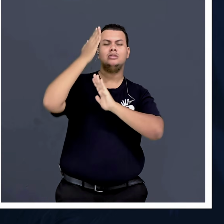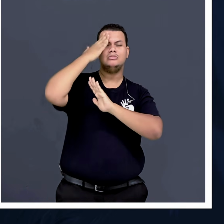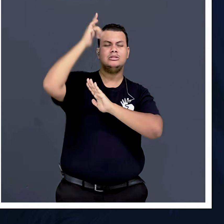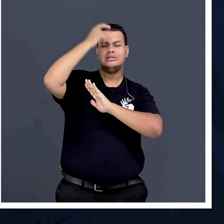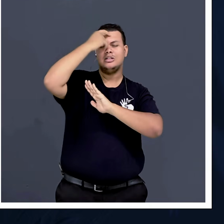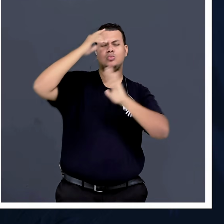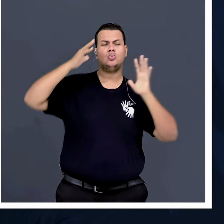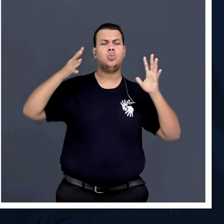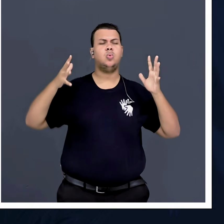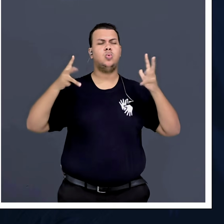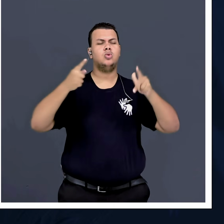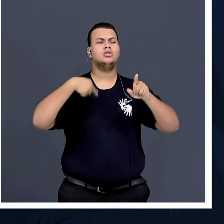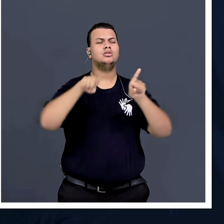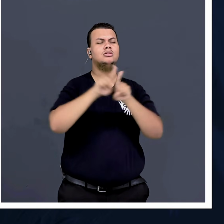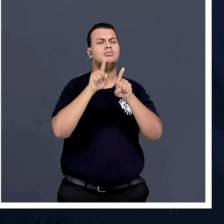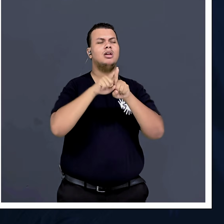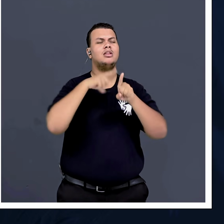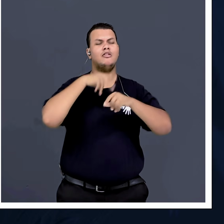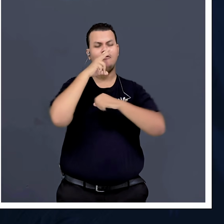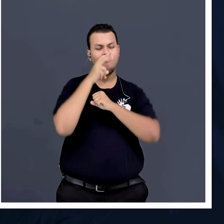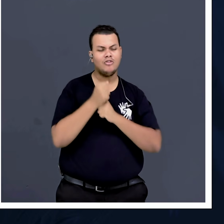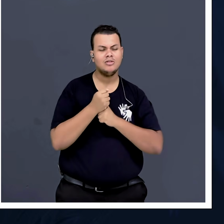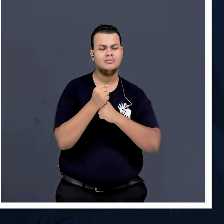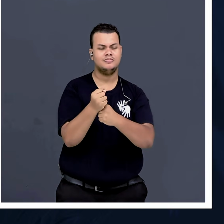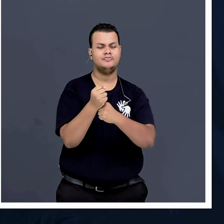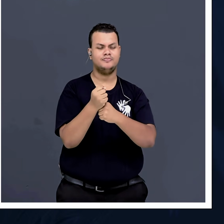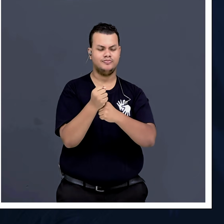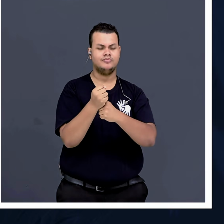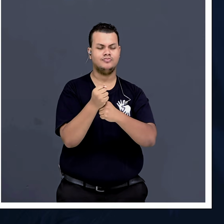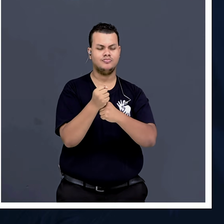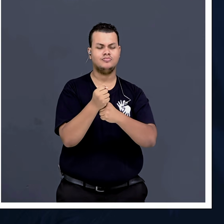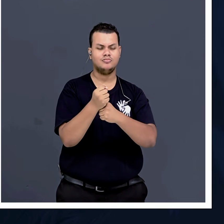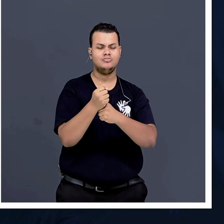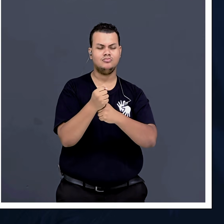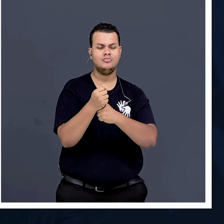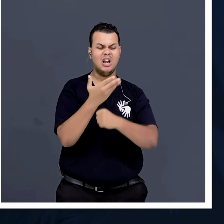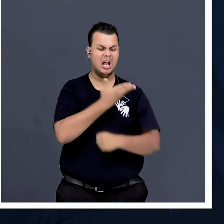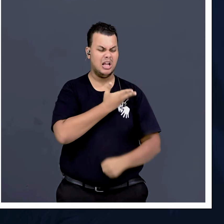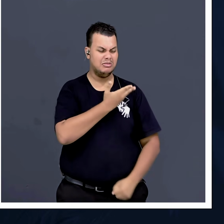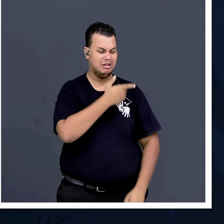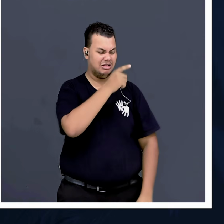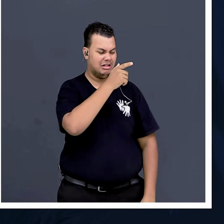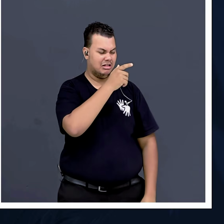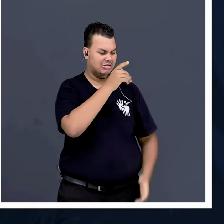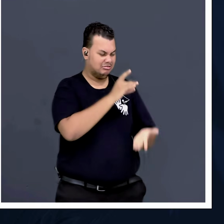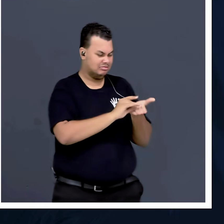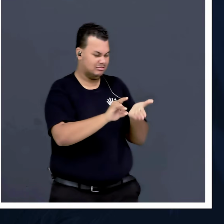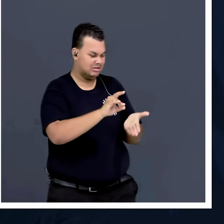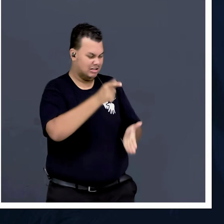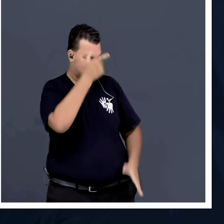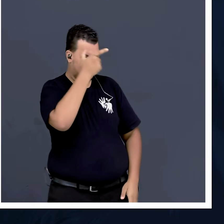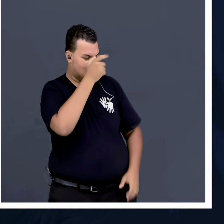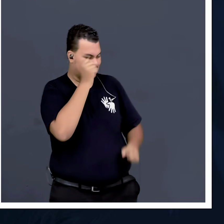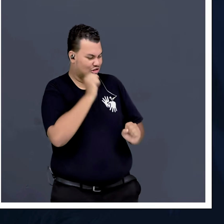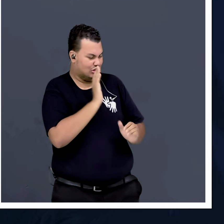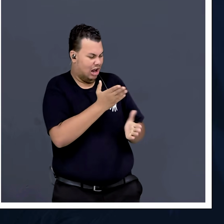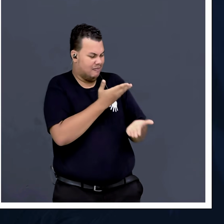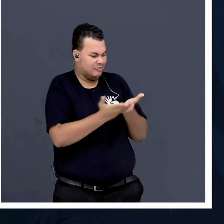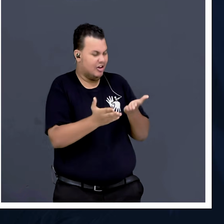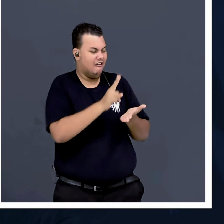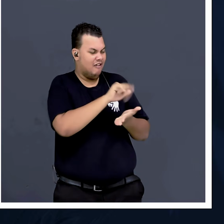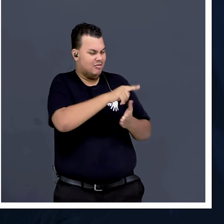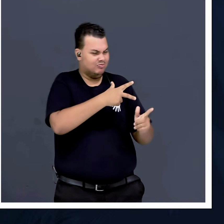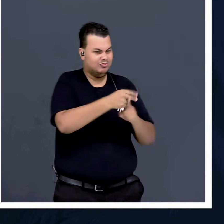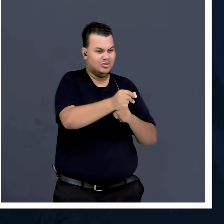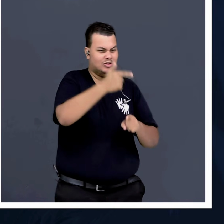e somos fortalecidos pela Tua presença. E o inimigo que já é derrotado será derrotado